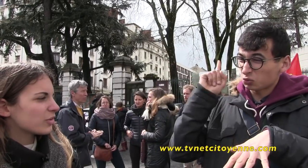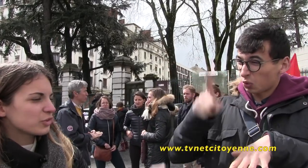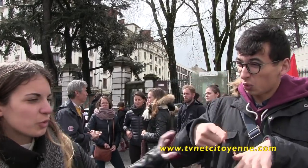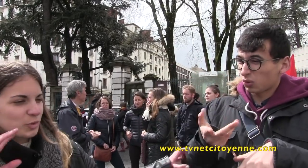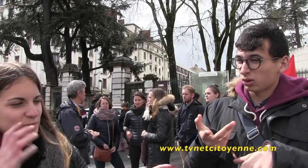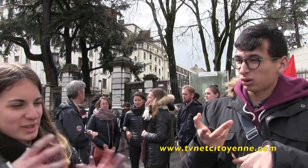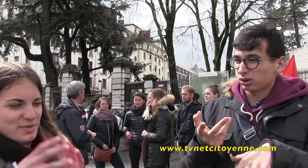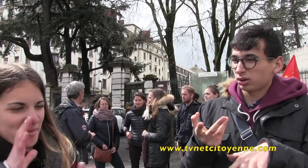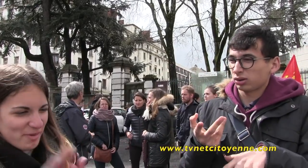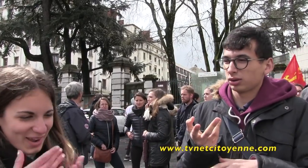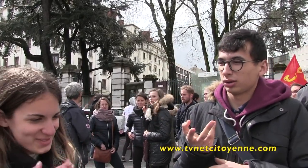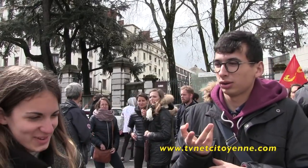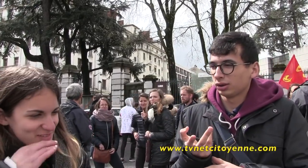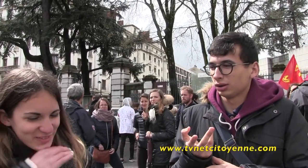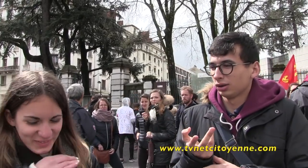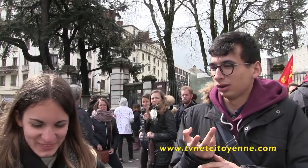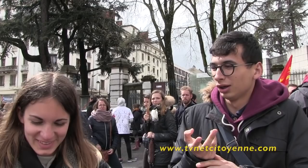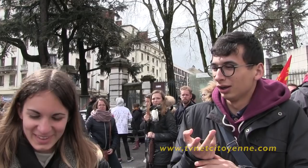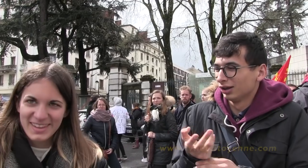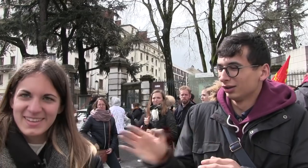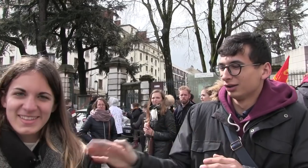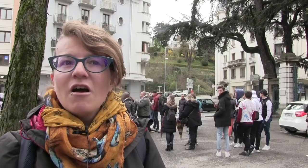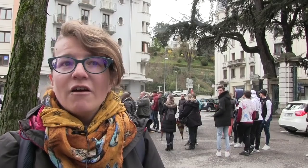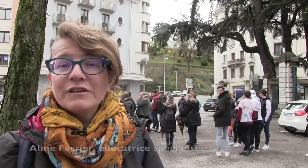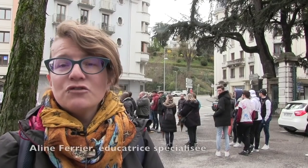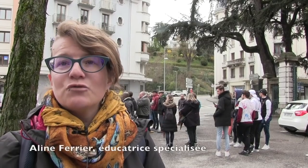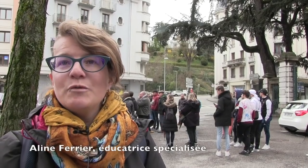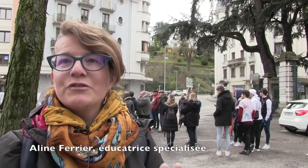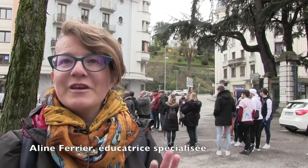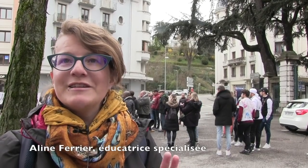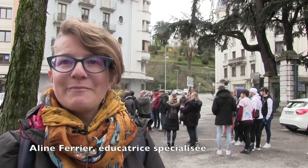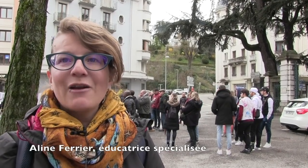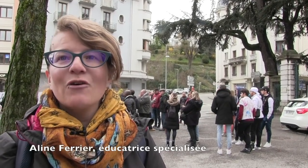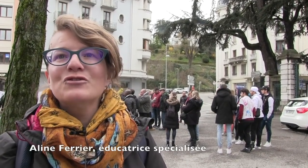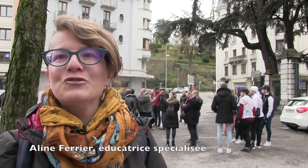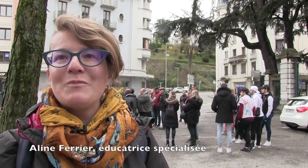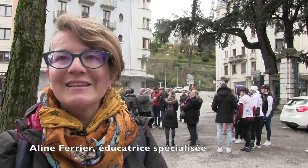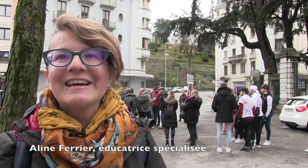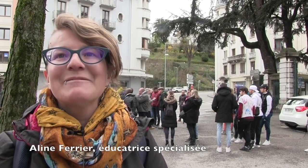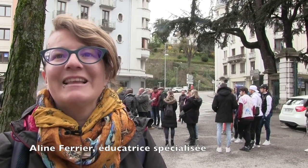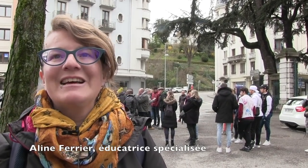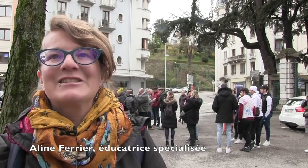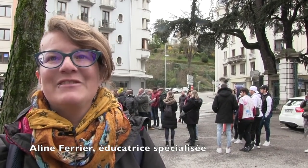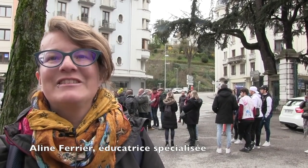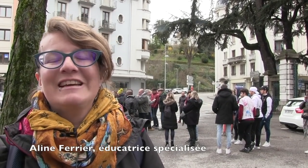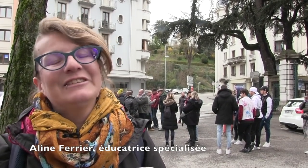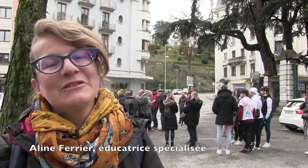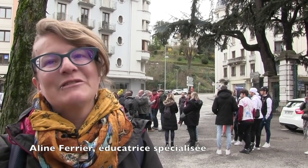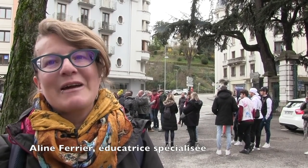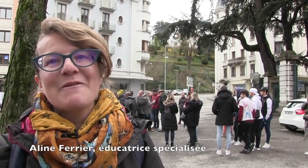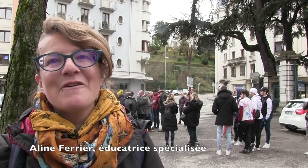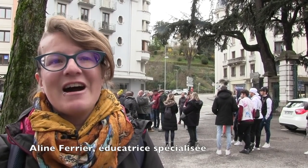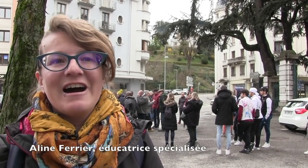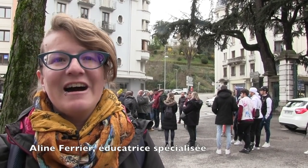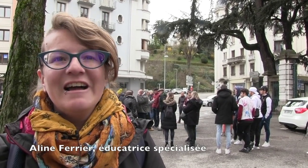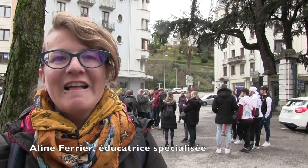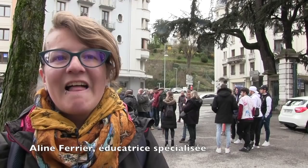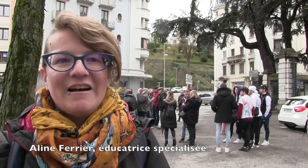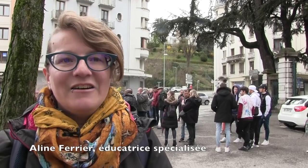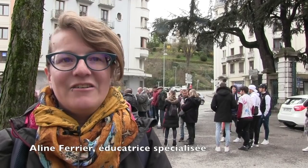c'est trop compliqué, je peux pas traduire, tu vas trop vite. En fait, je suis pas interprète là. J'aide vraiment à